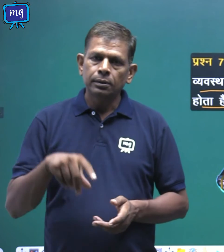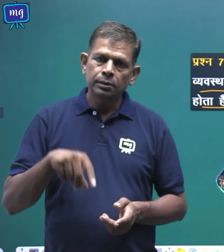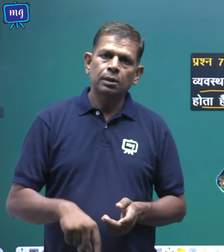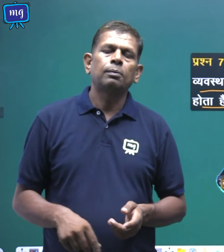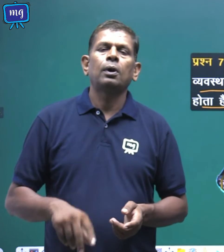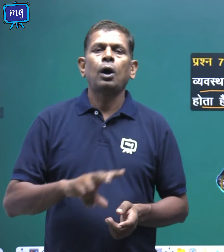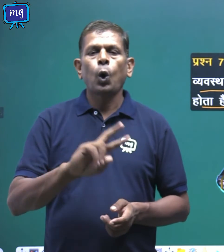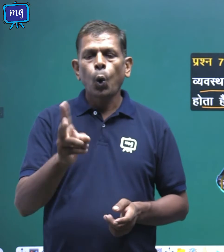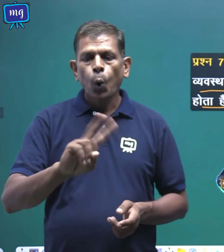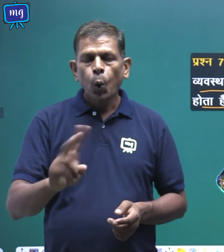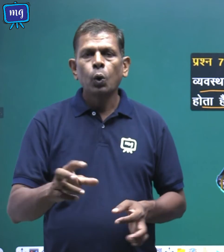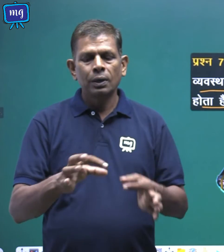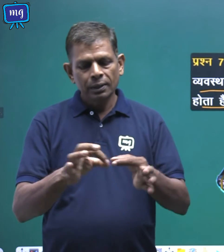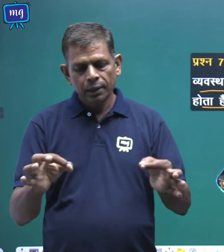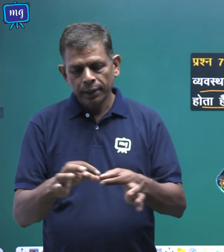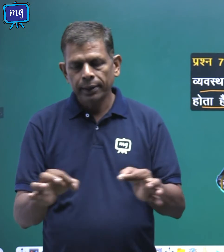जब वो दोनों तारें